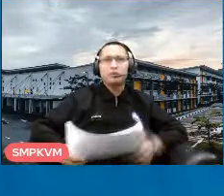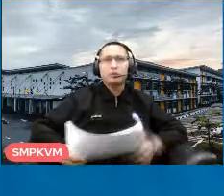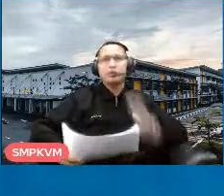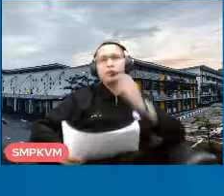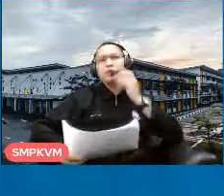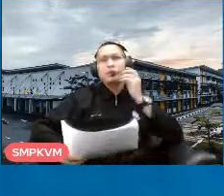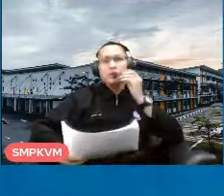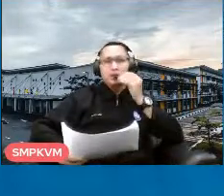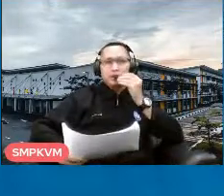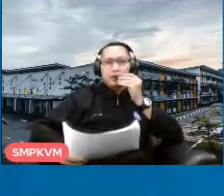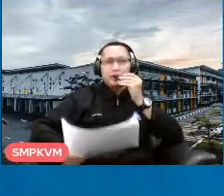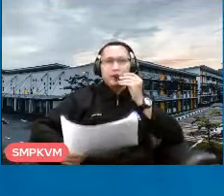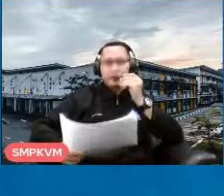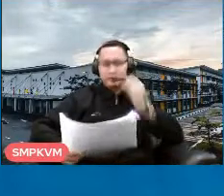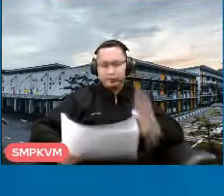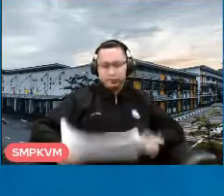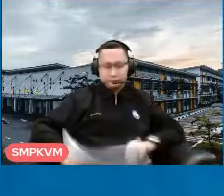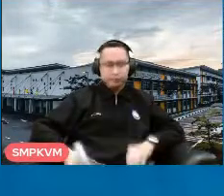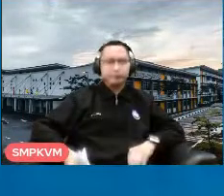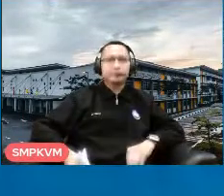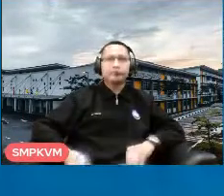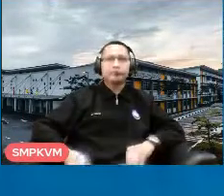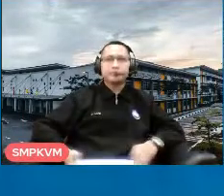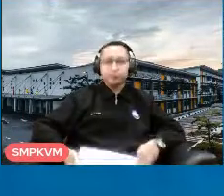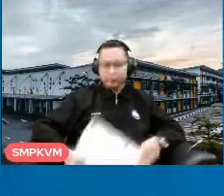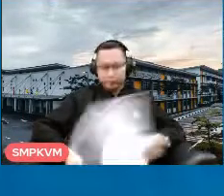tolong-tolong kenek